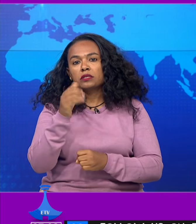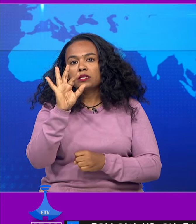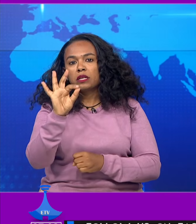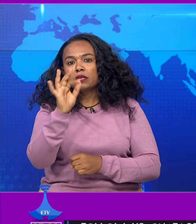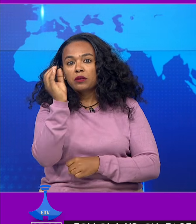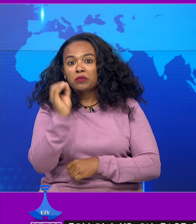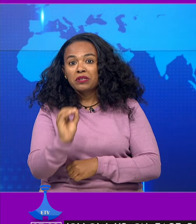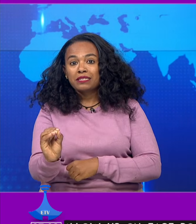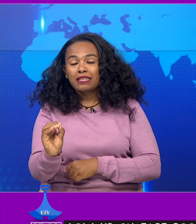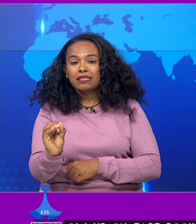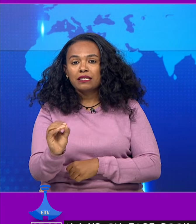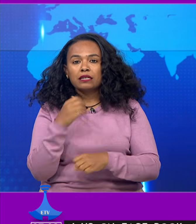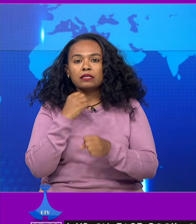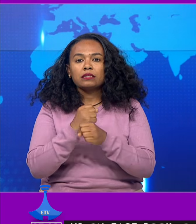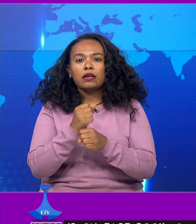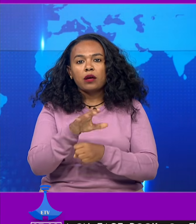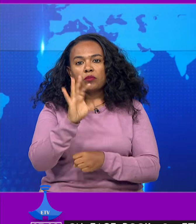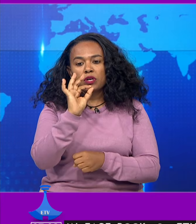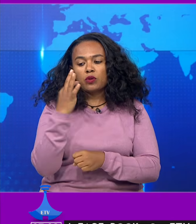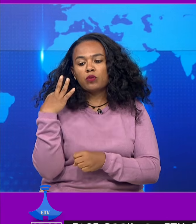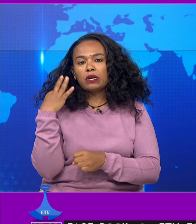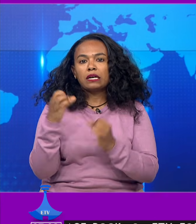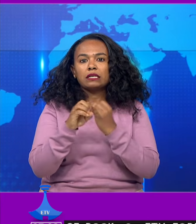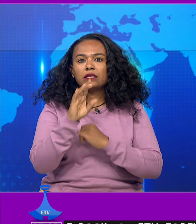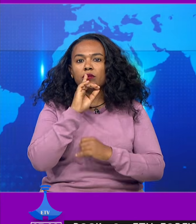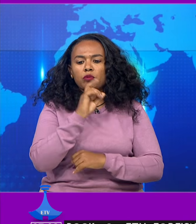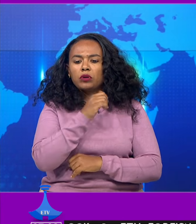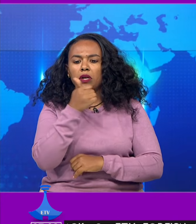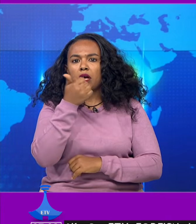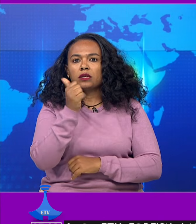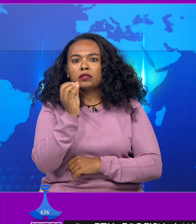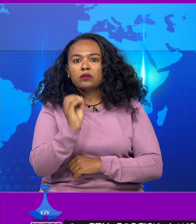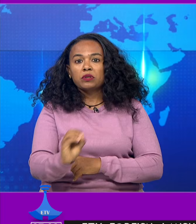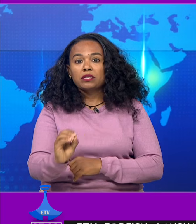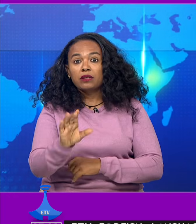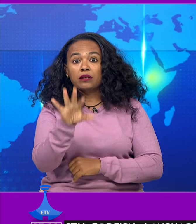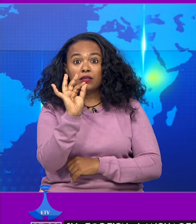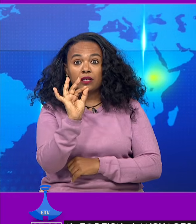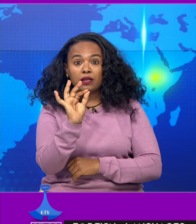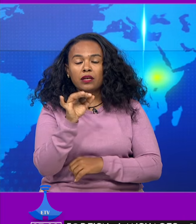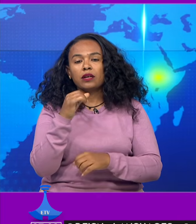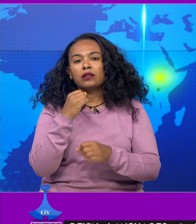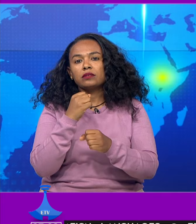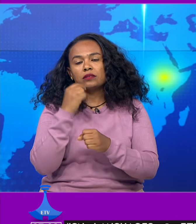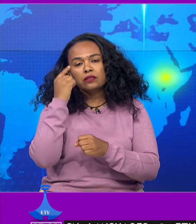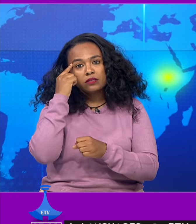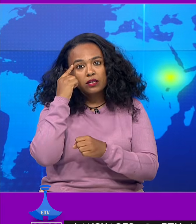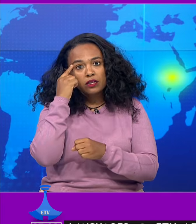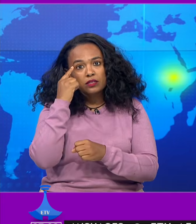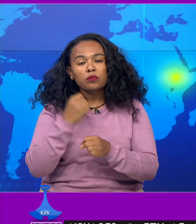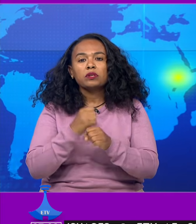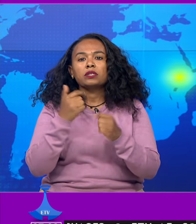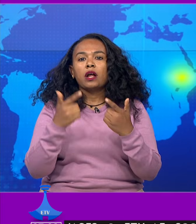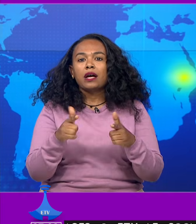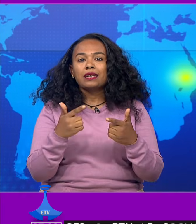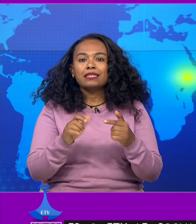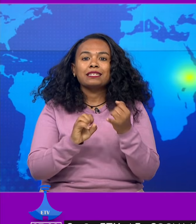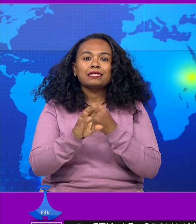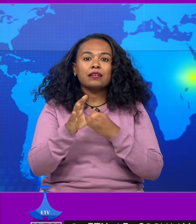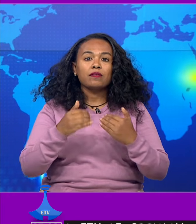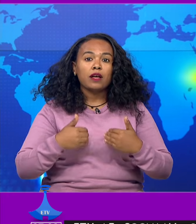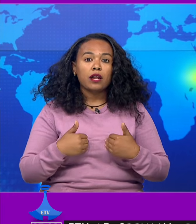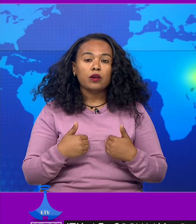10.9% ስራ የሚገኘው ከቱሪዝም ሴክተር ነው። ሌላ 10% ከሌሎች ሴክተሮች ካገኘን ሲሰናሰል በስራ እድል ዘርፍ